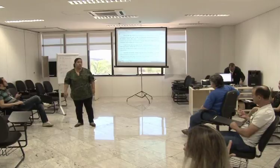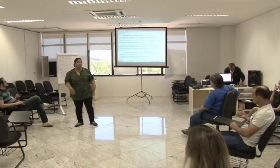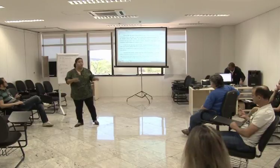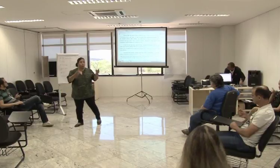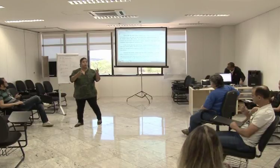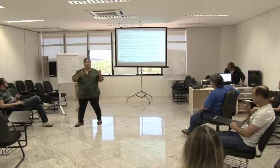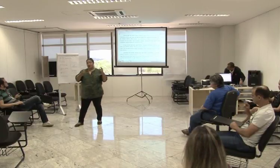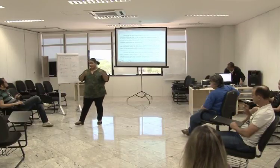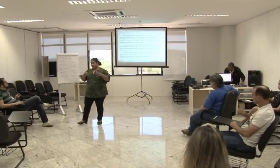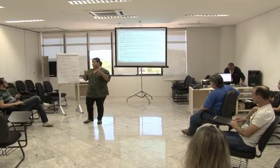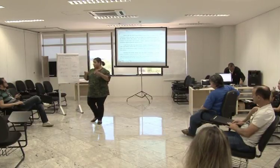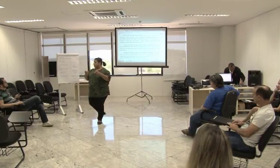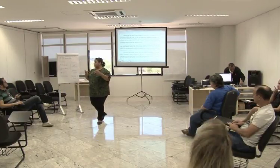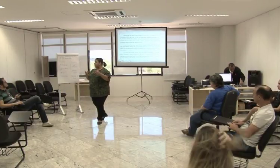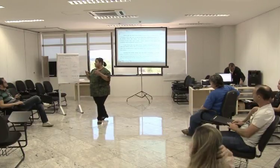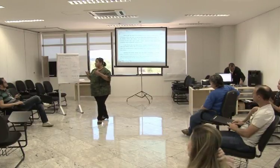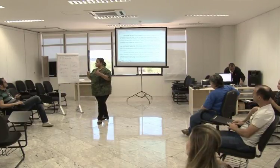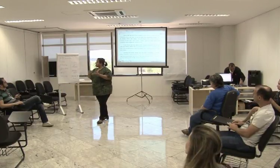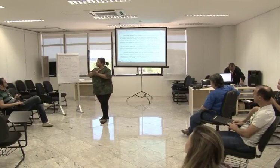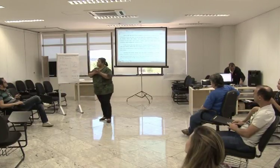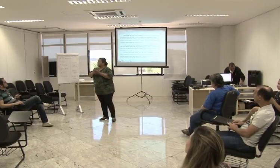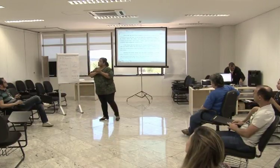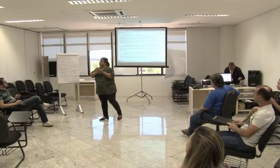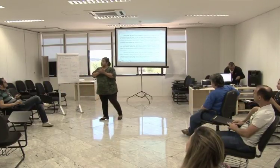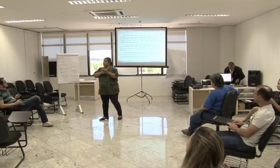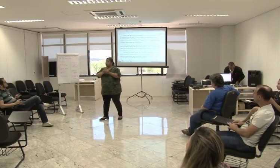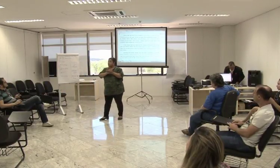Eu posso usar vendo, mas você não vendeu nada.